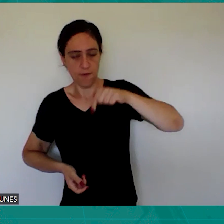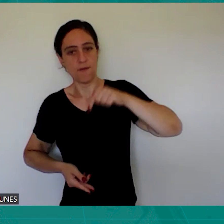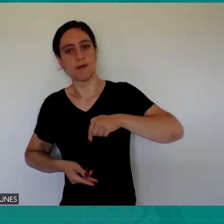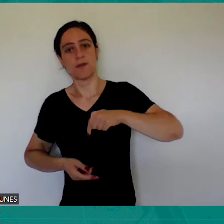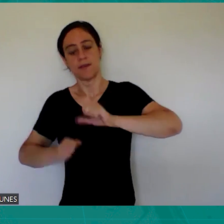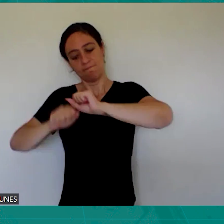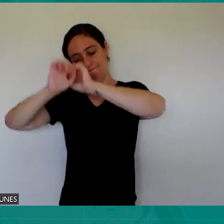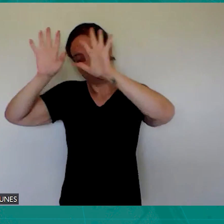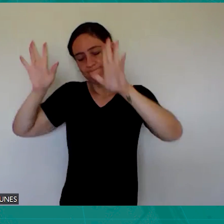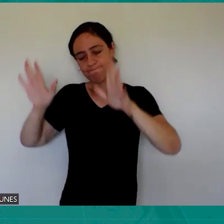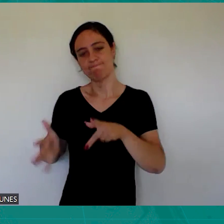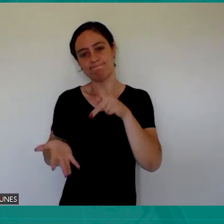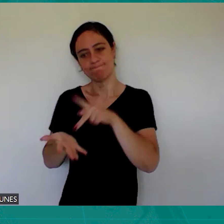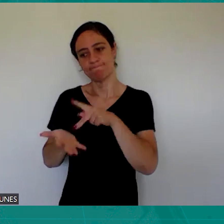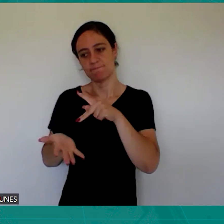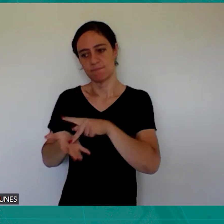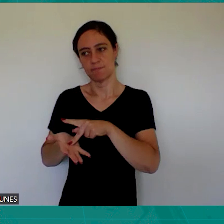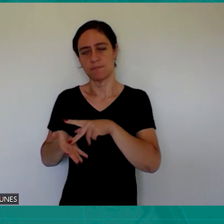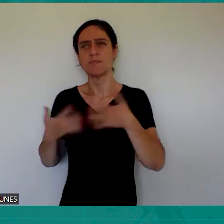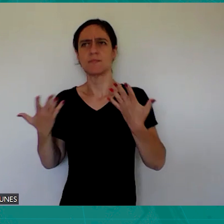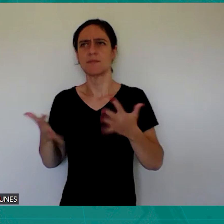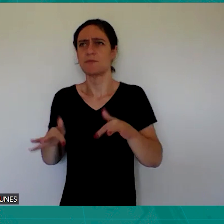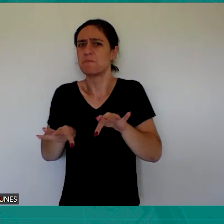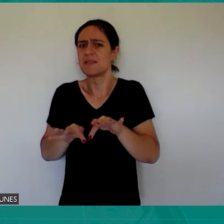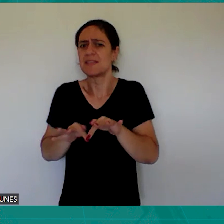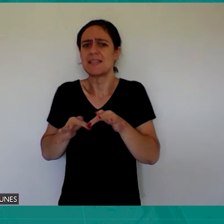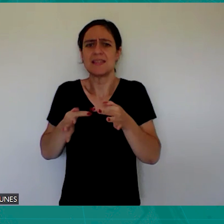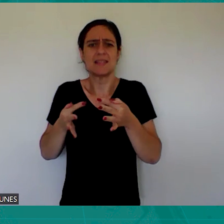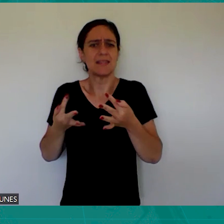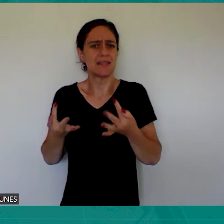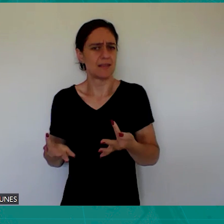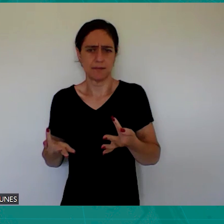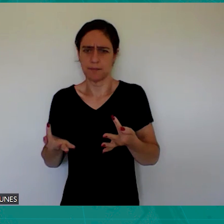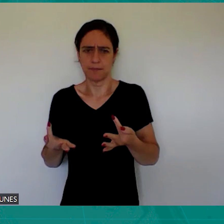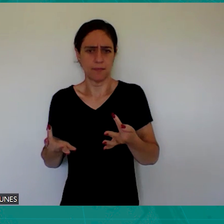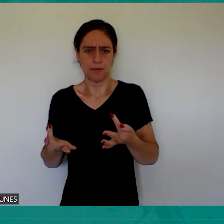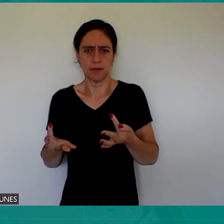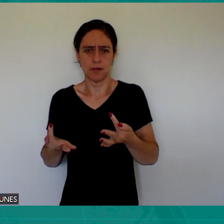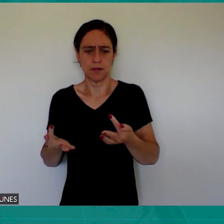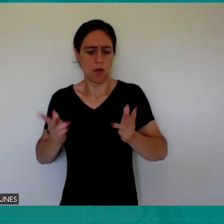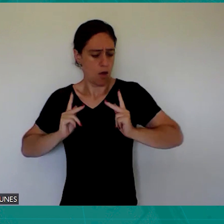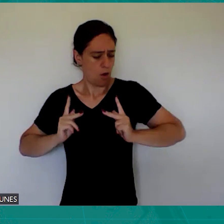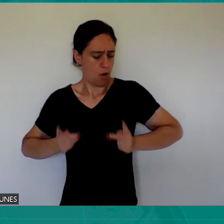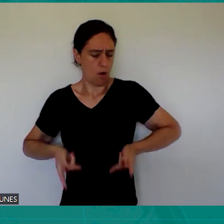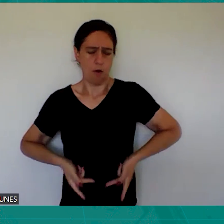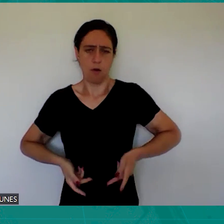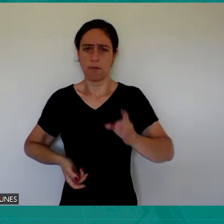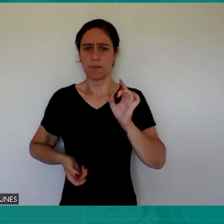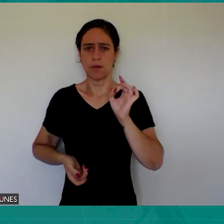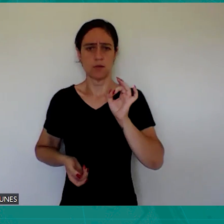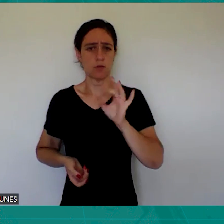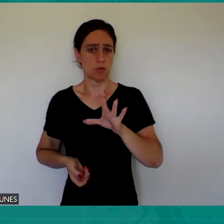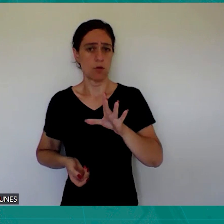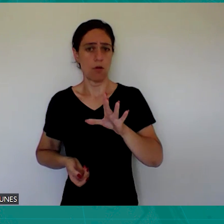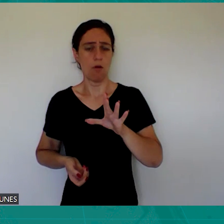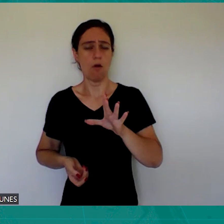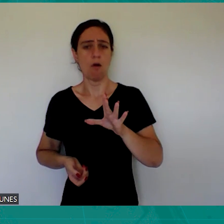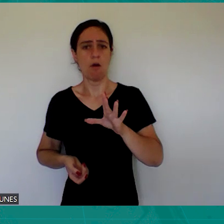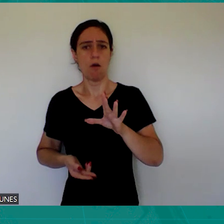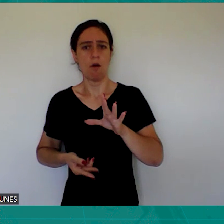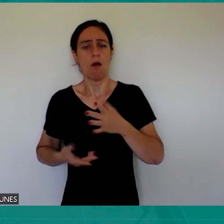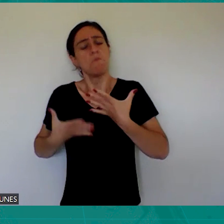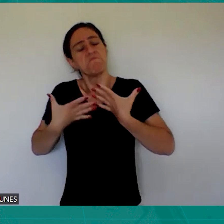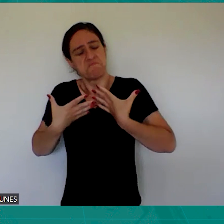Era muito simples, era somente o homem receber a palavra que